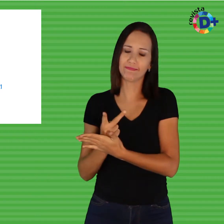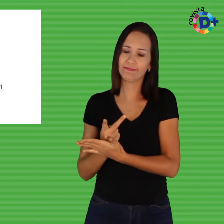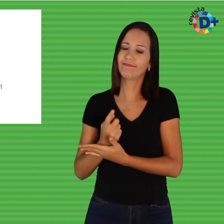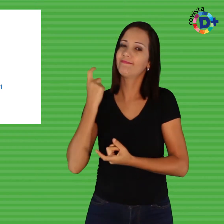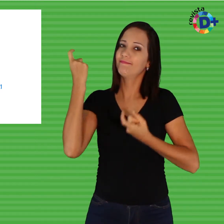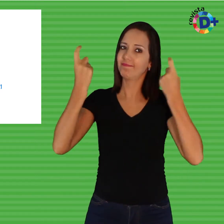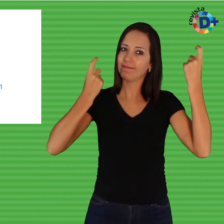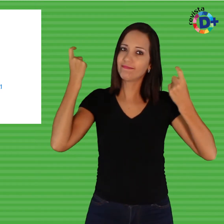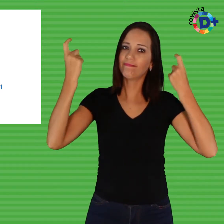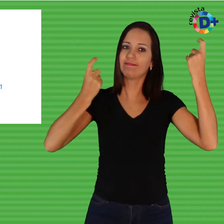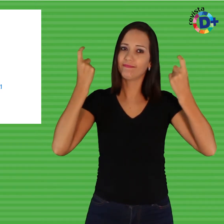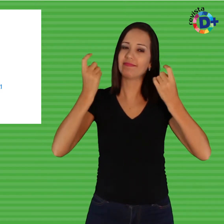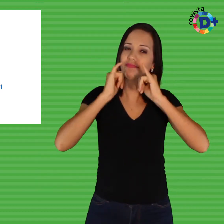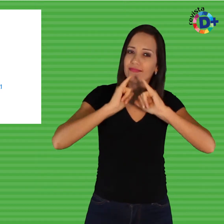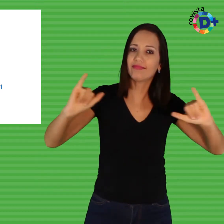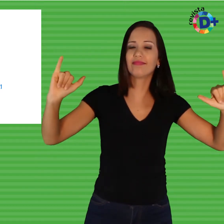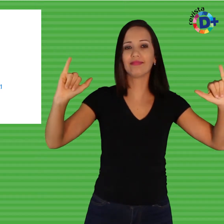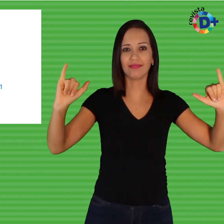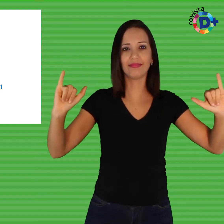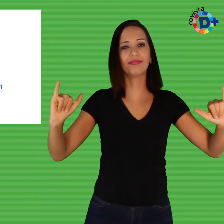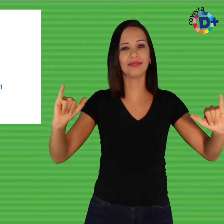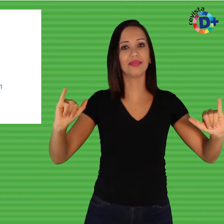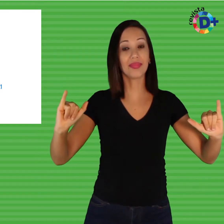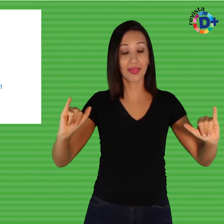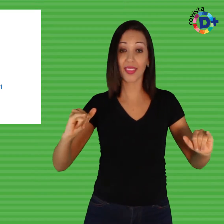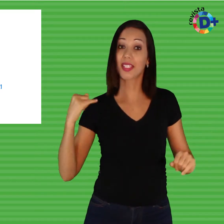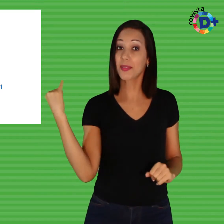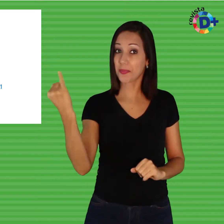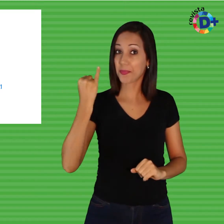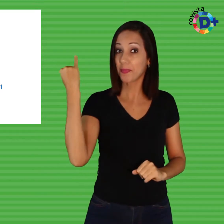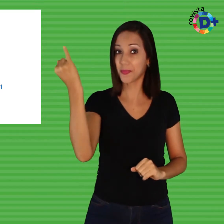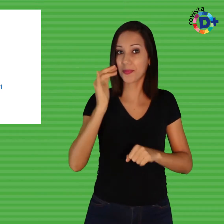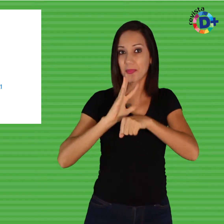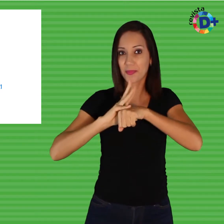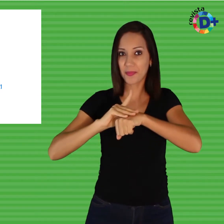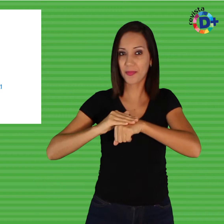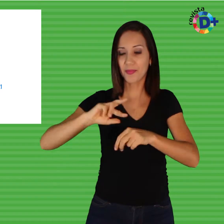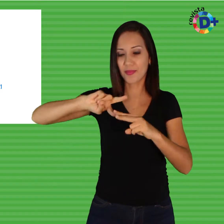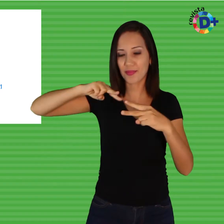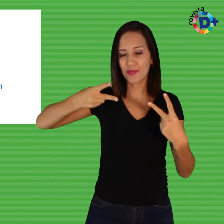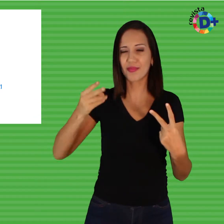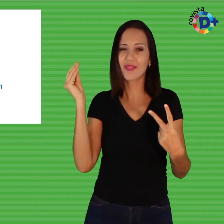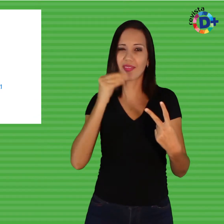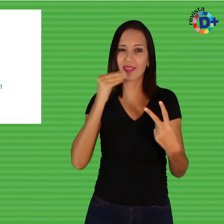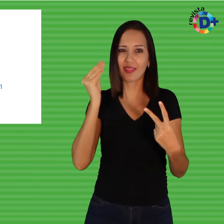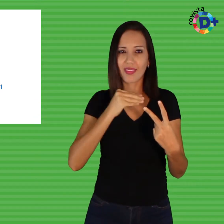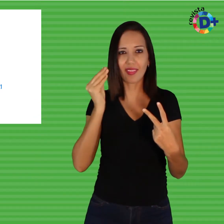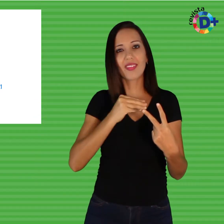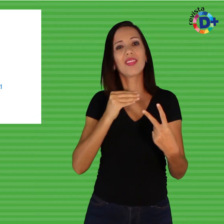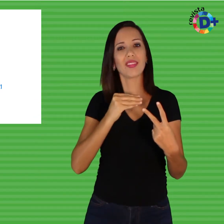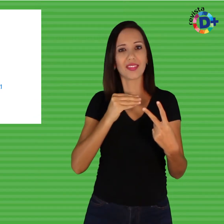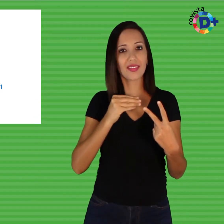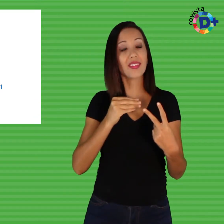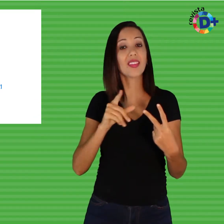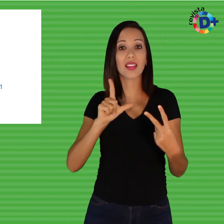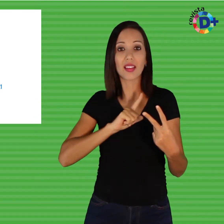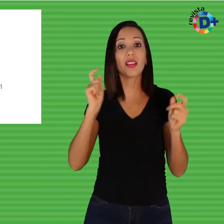erroneamente é muito preocupante, enfatiza. É de extrema importância que a Síndrome do X frágil passe a ser conhecida